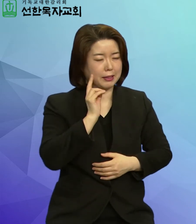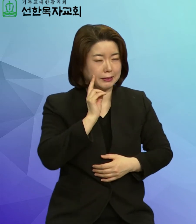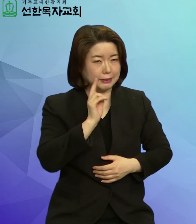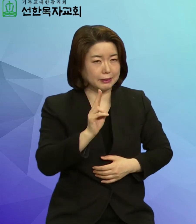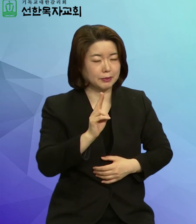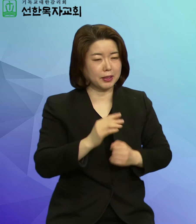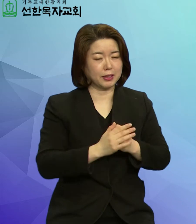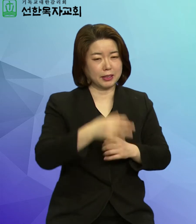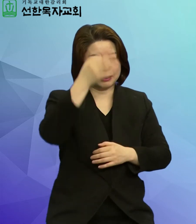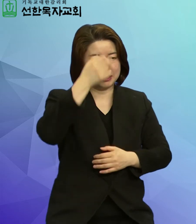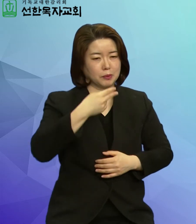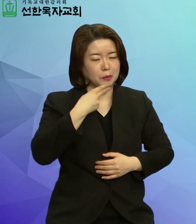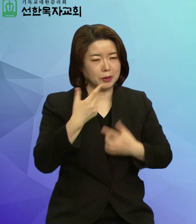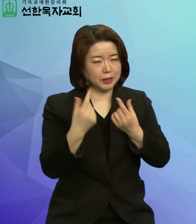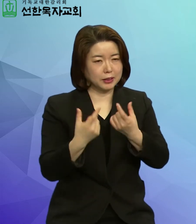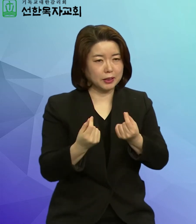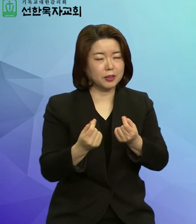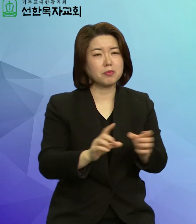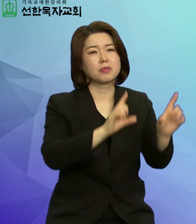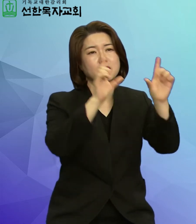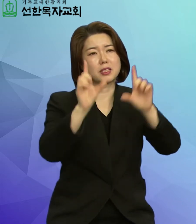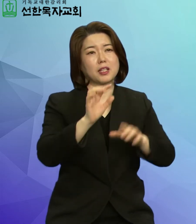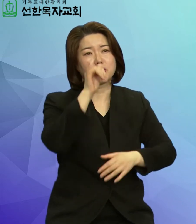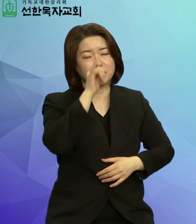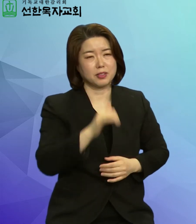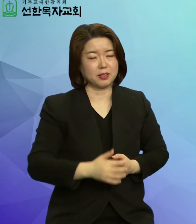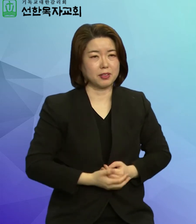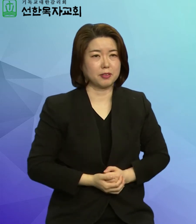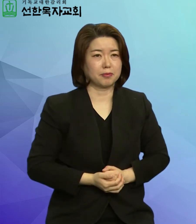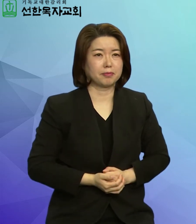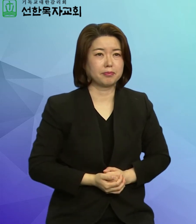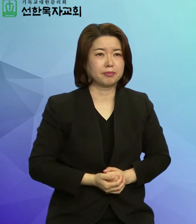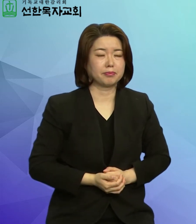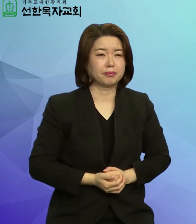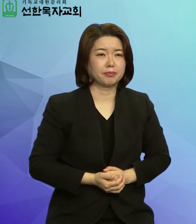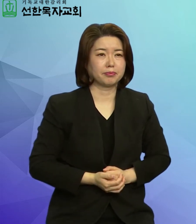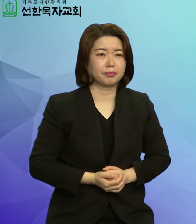비참하게, 또 무능력하게 그렇게 사는 거죠.